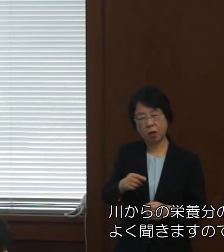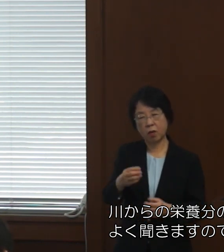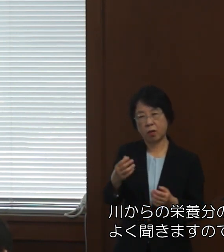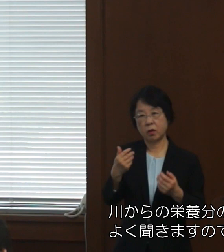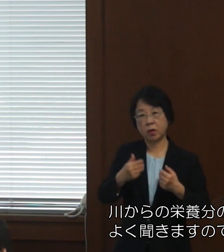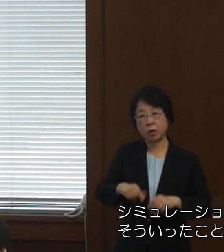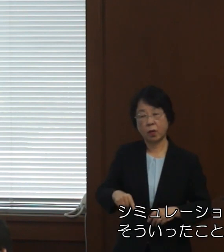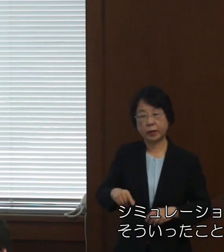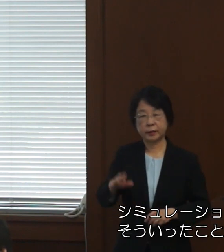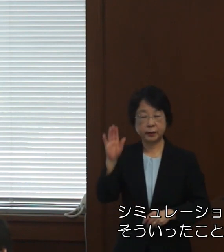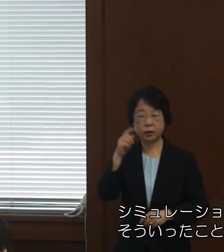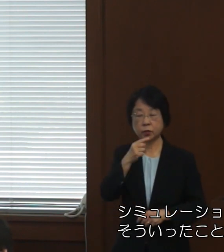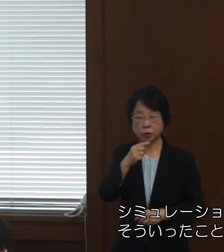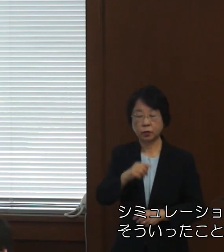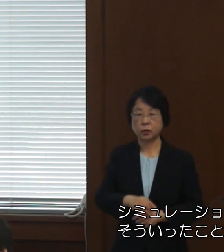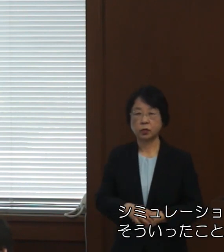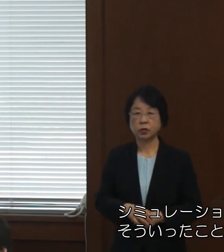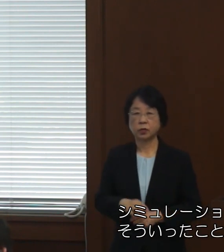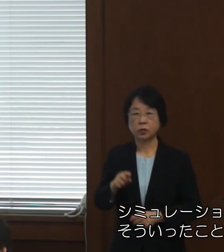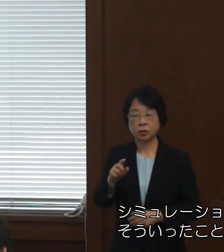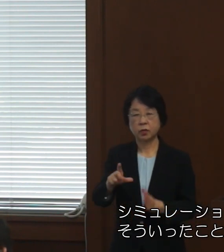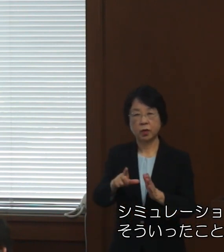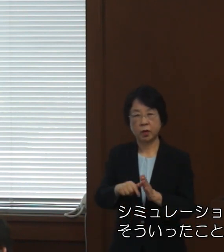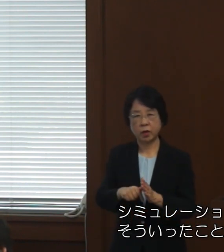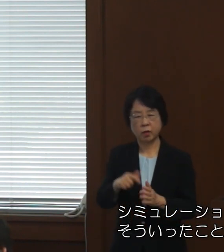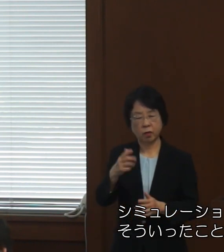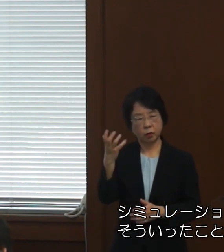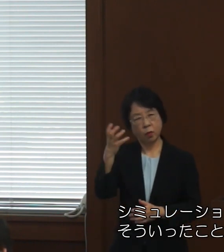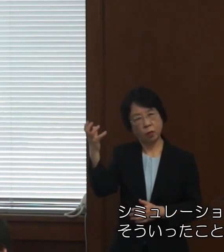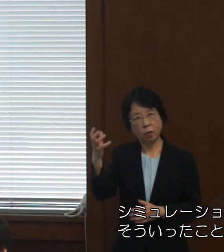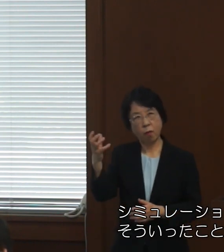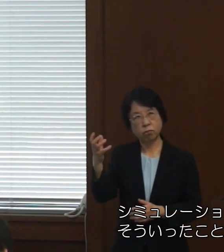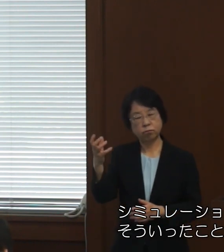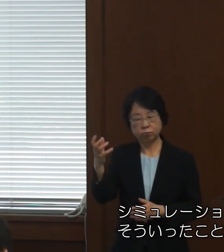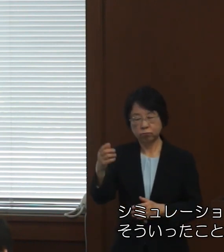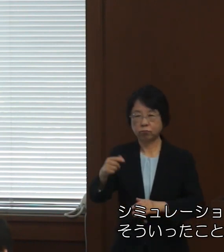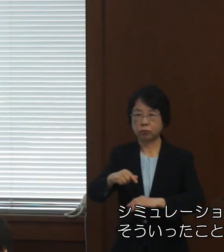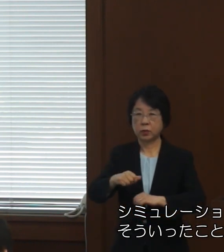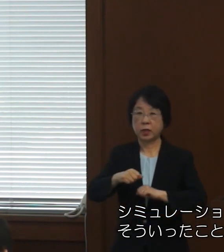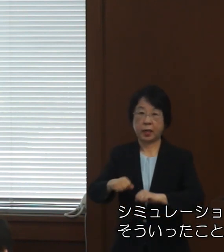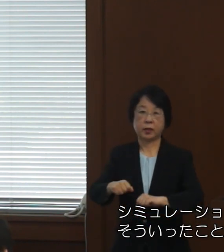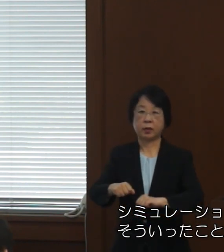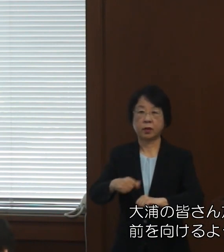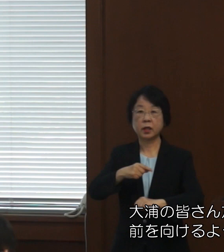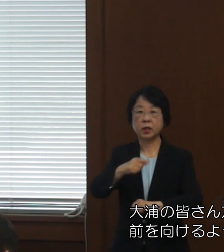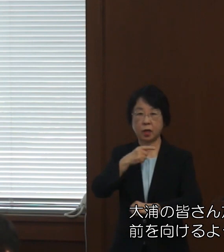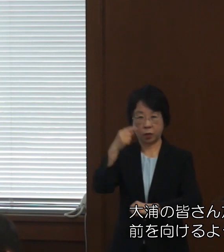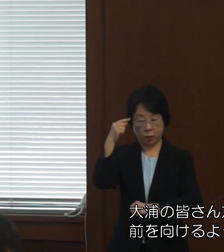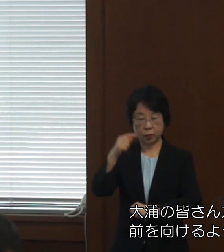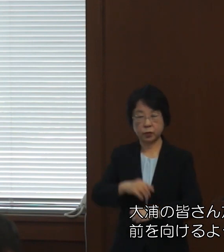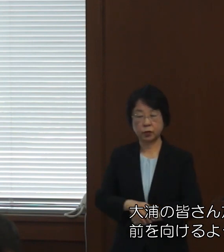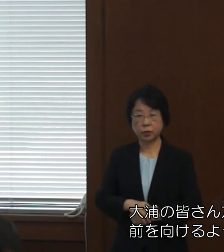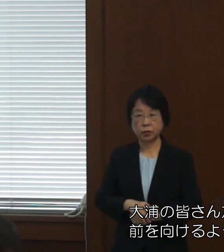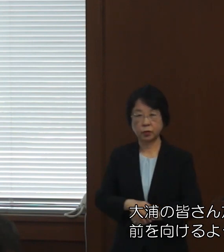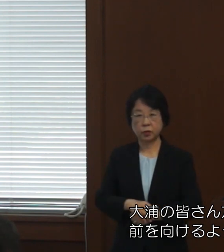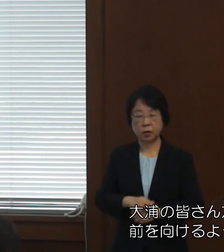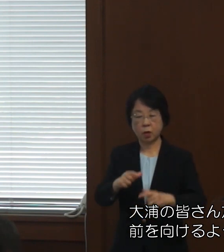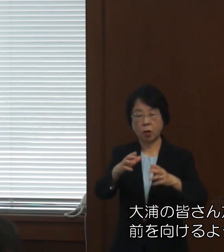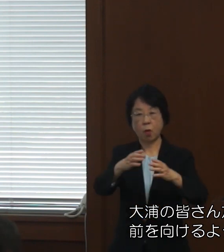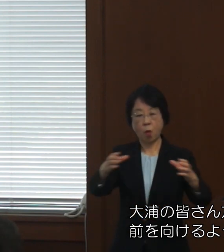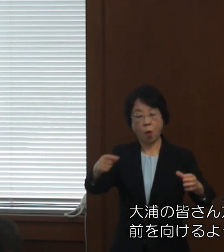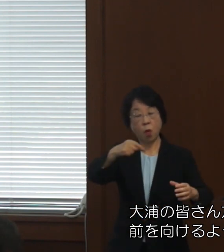かシミュレーションを多くやっていくとかそういったことをやりながらオーラの皆さん方